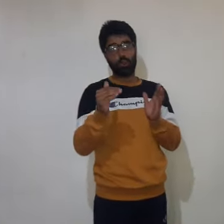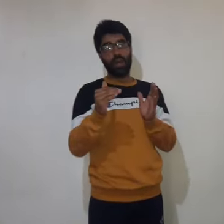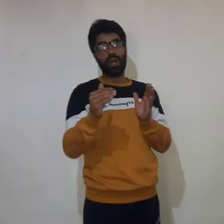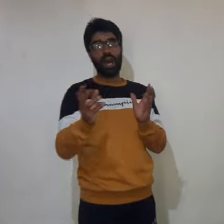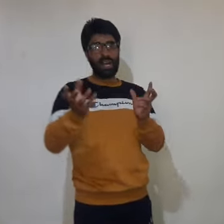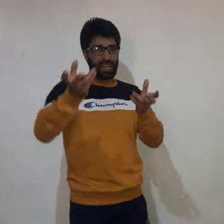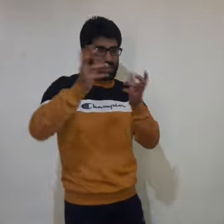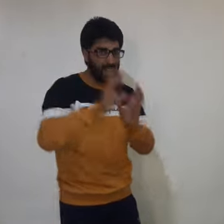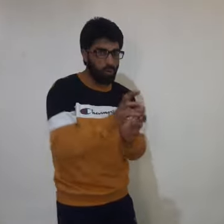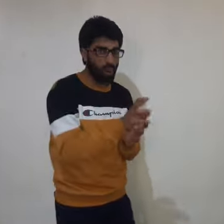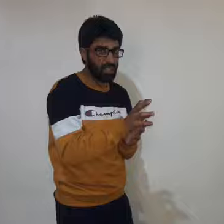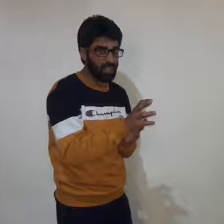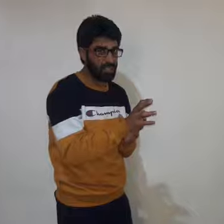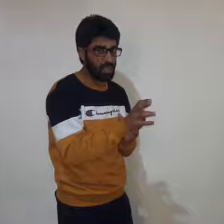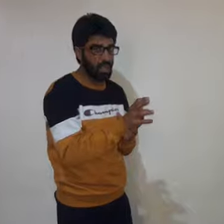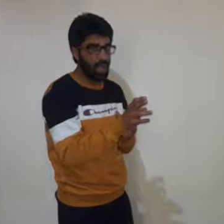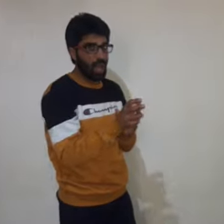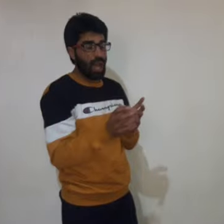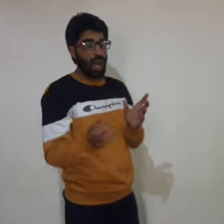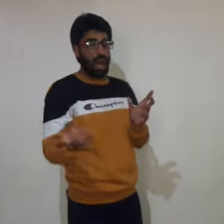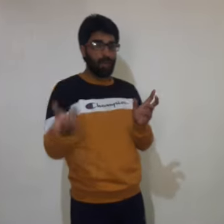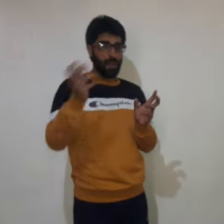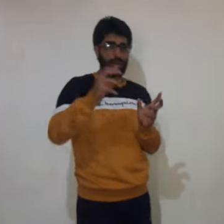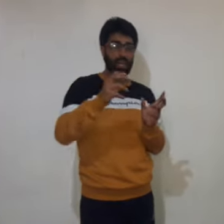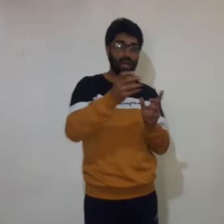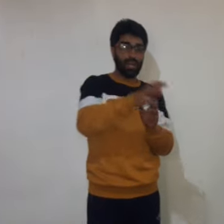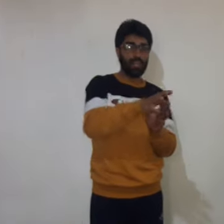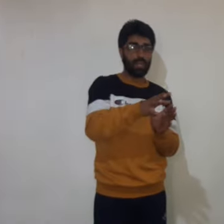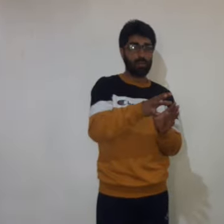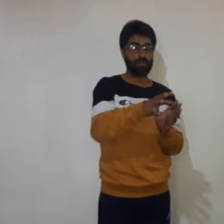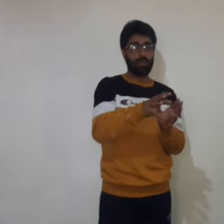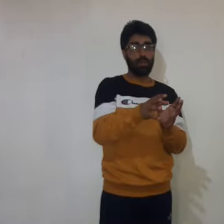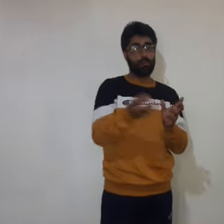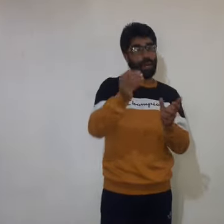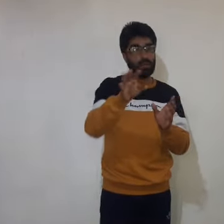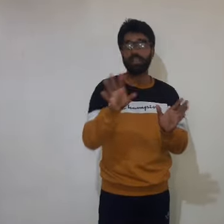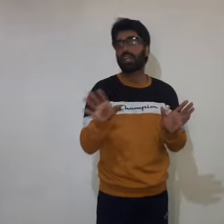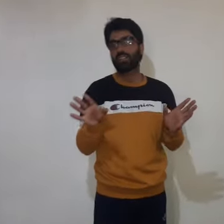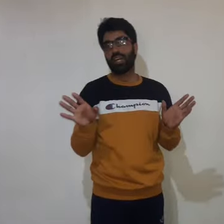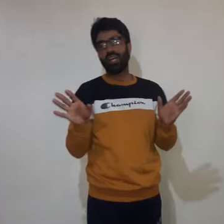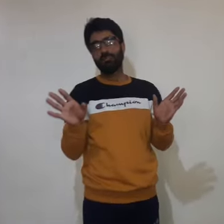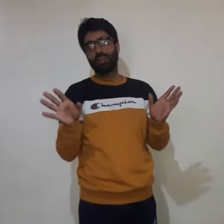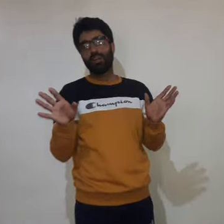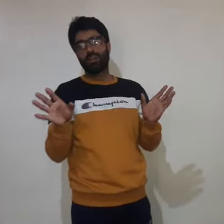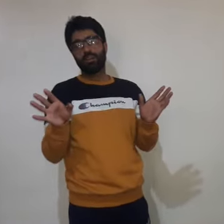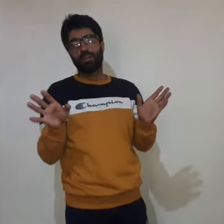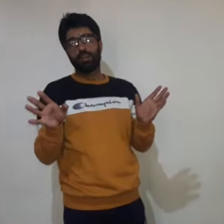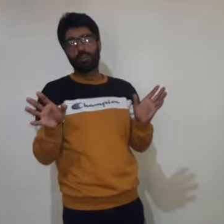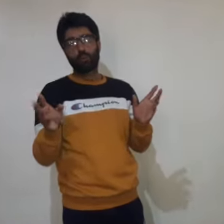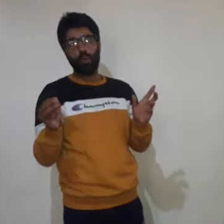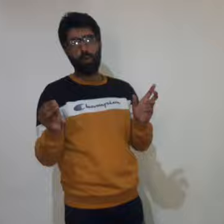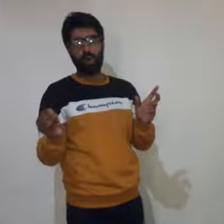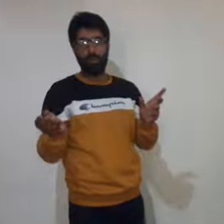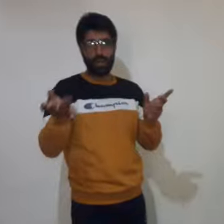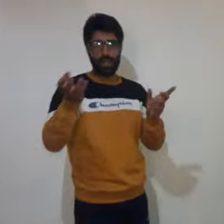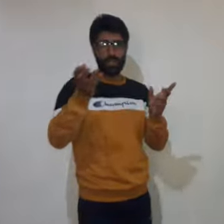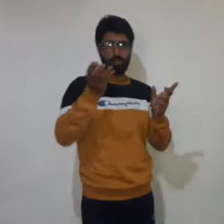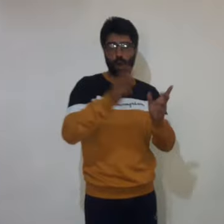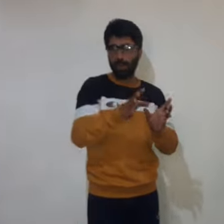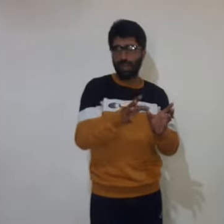है, अगर यही वायरस हमारे खाने के साथ पेट में चला जाए तो हमारे स्टोमक के